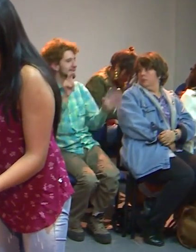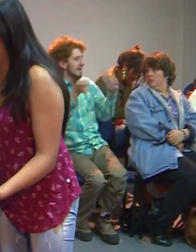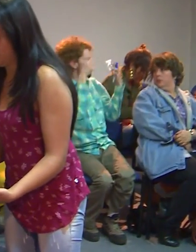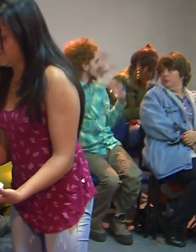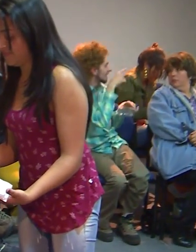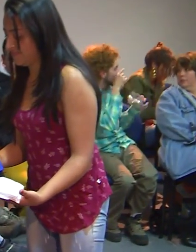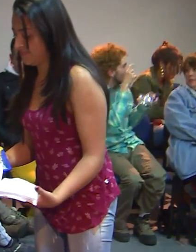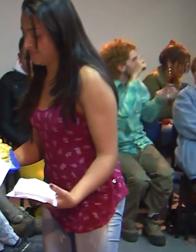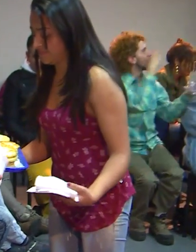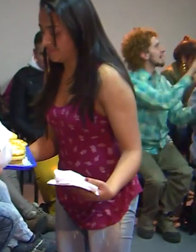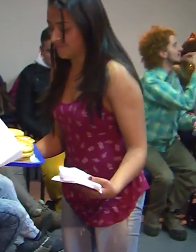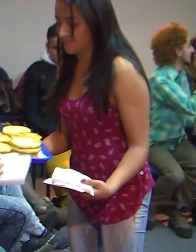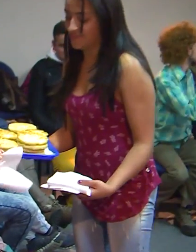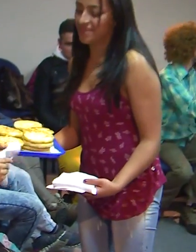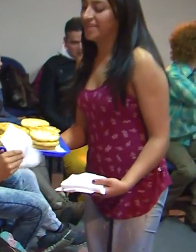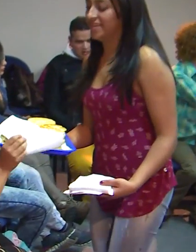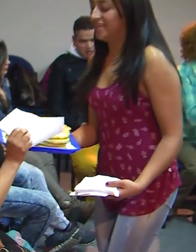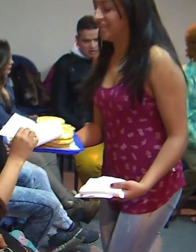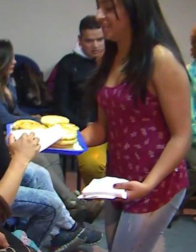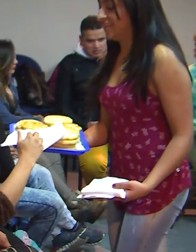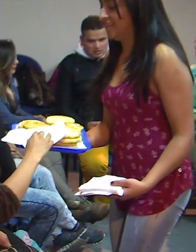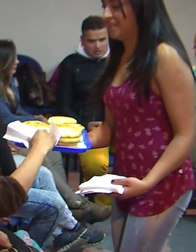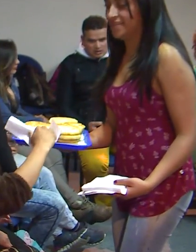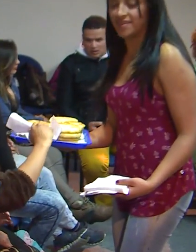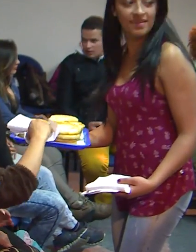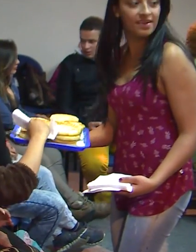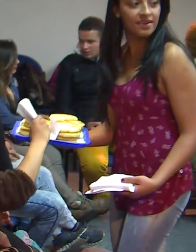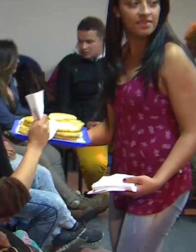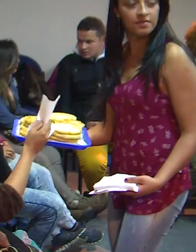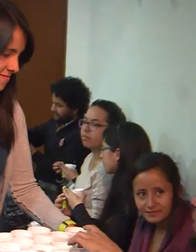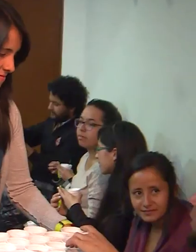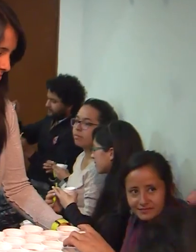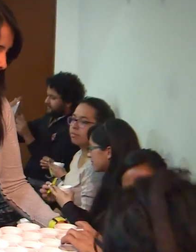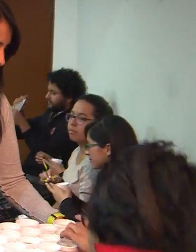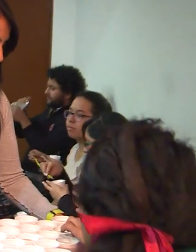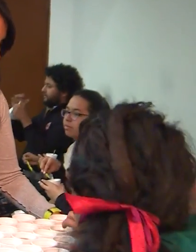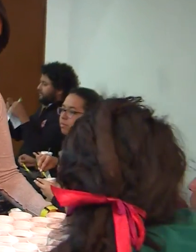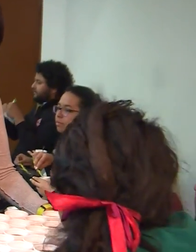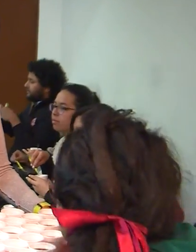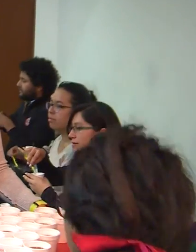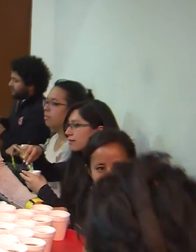Thank you.